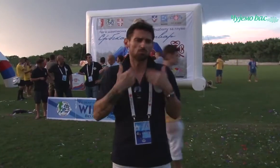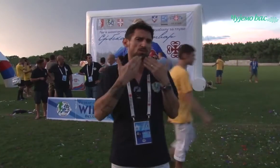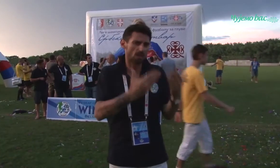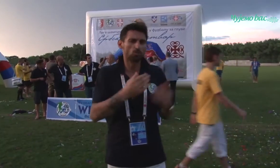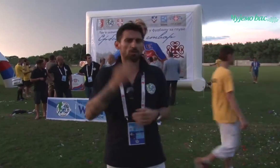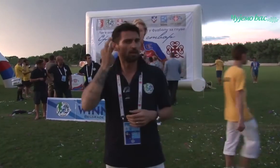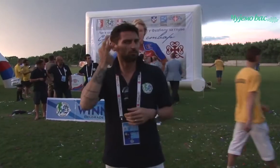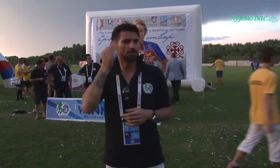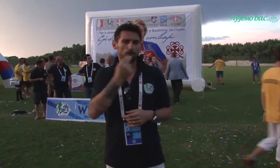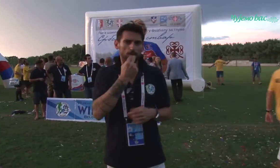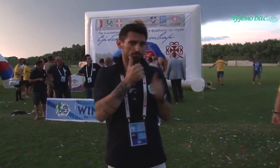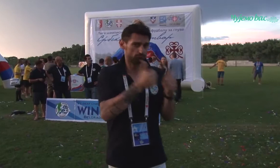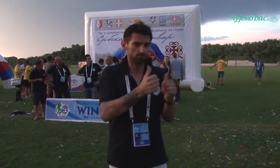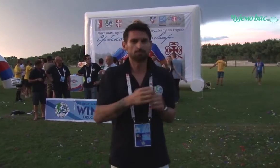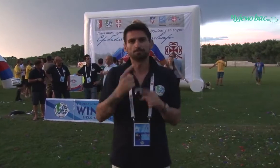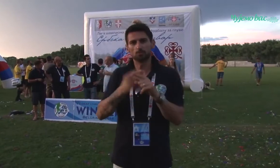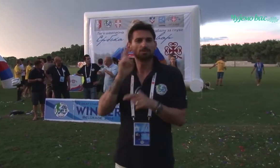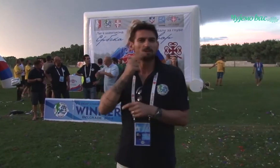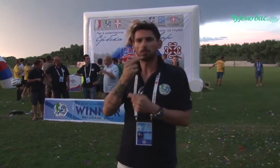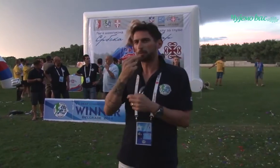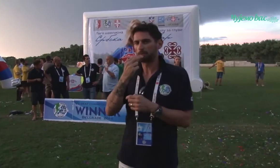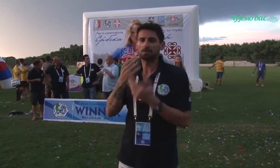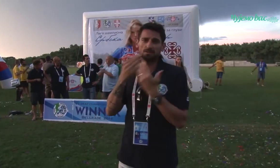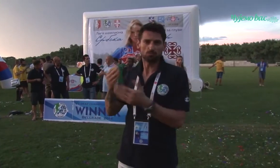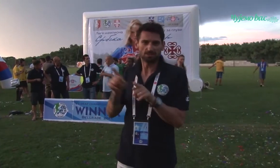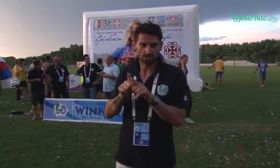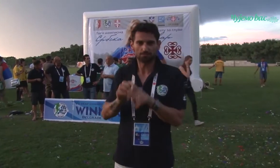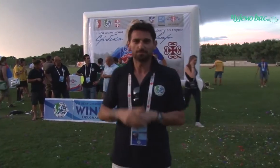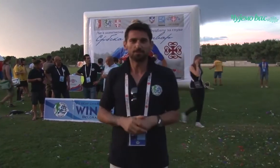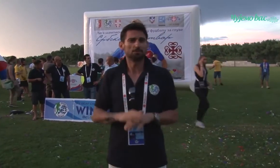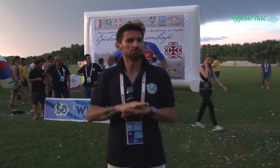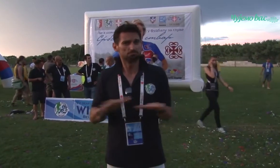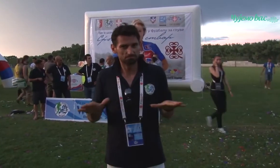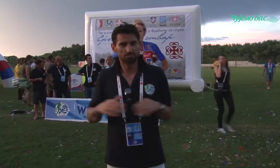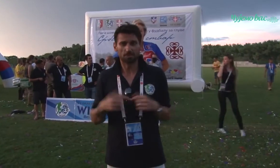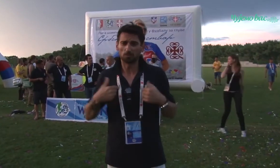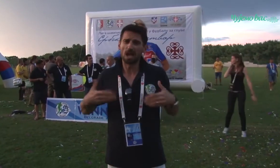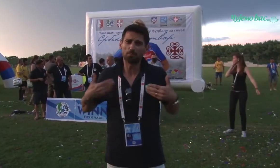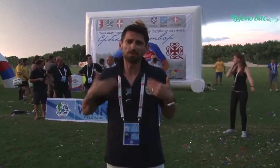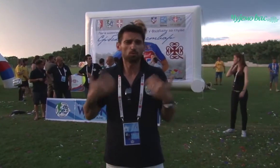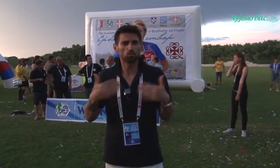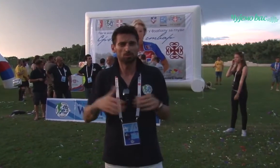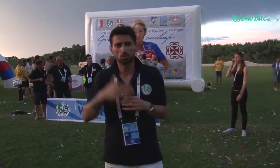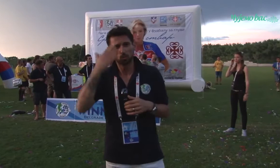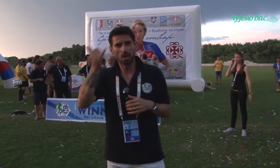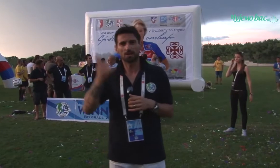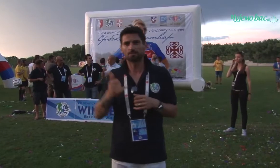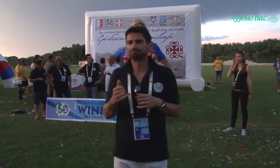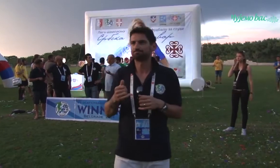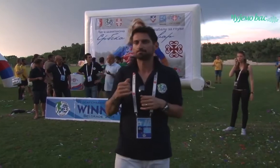Zaista su bile odlična saradnja sa njima, želim da im se zahvalim, takođe i drugim sudijama koji su sudili na turniru.